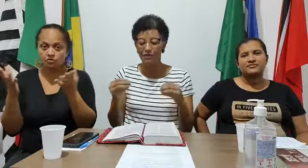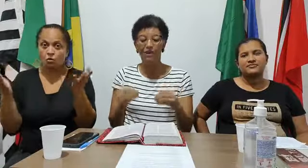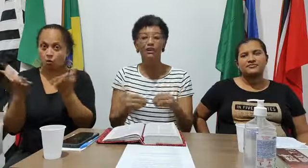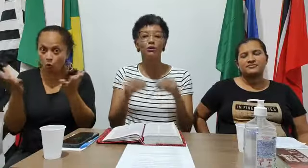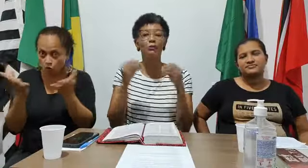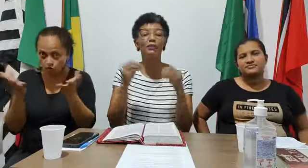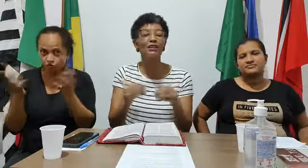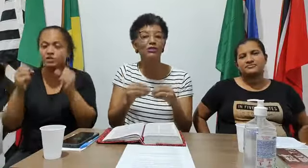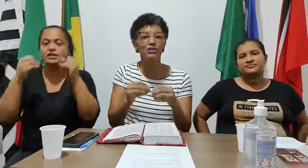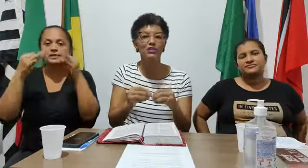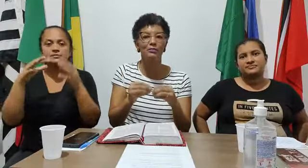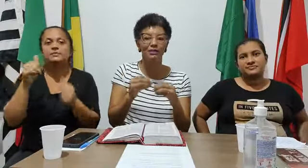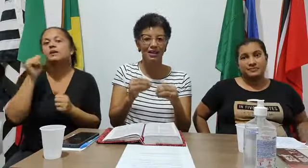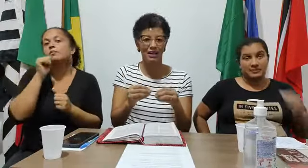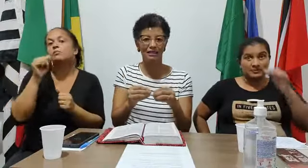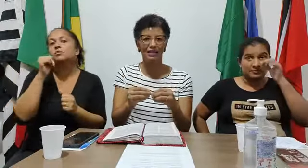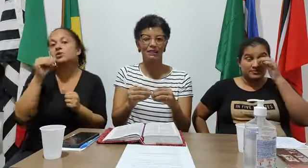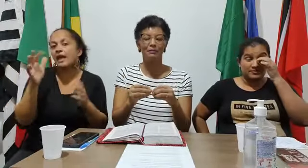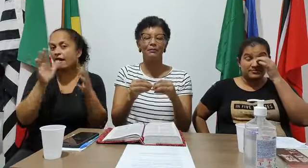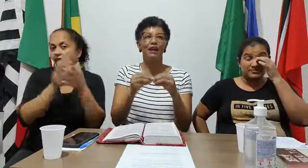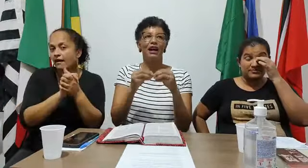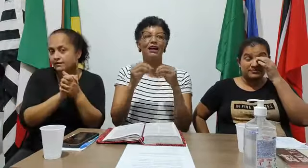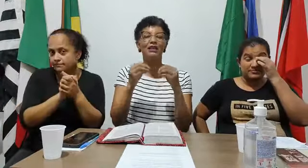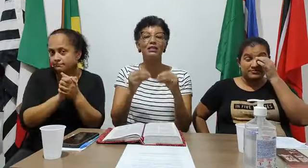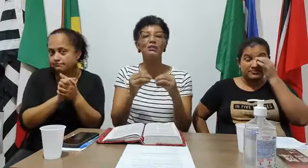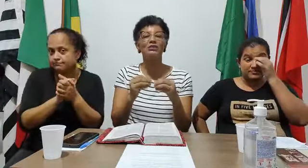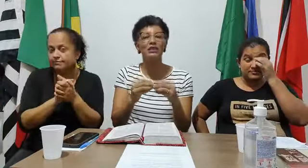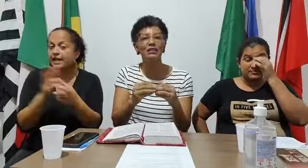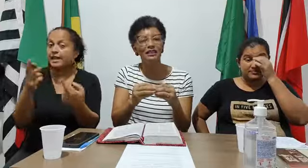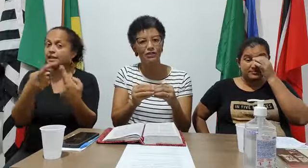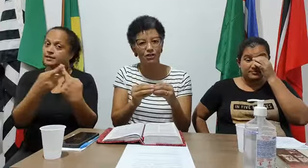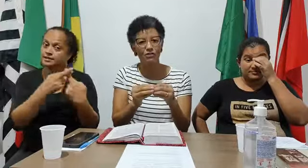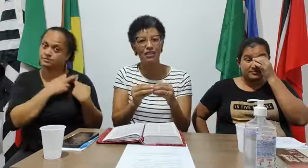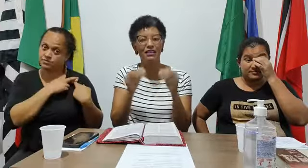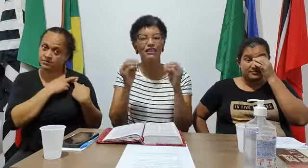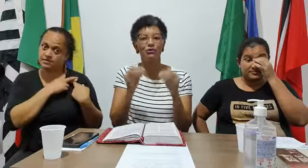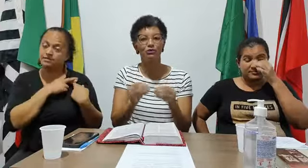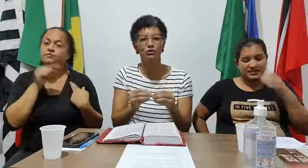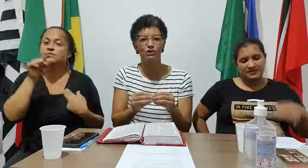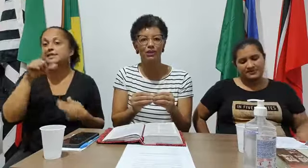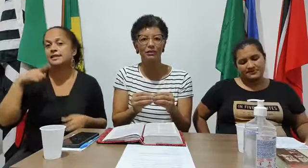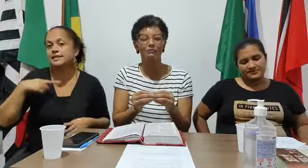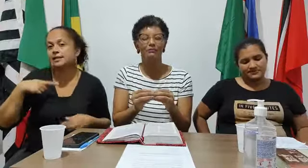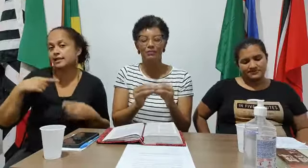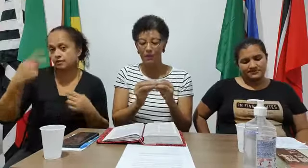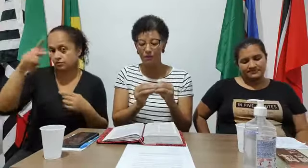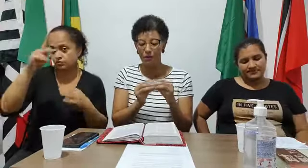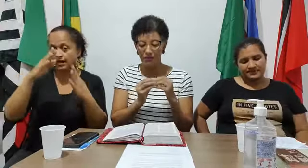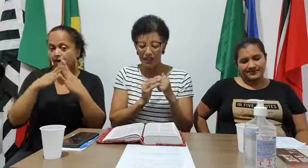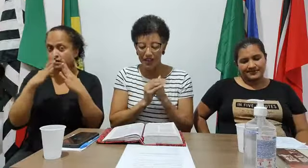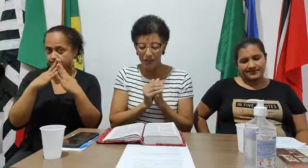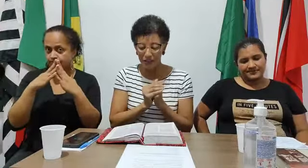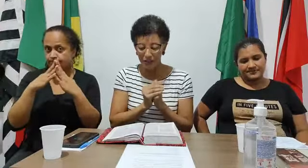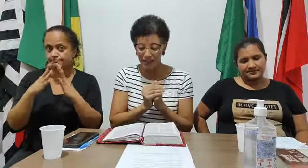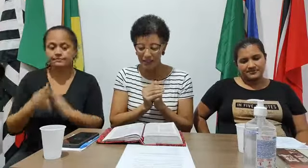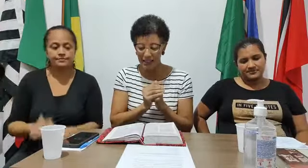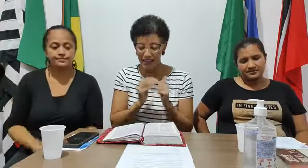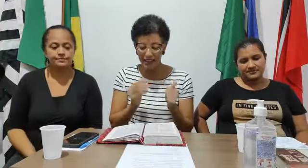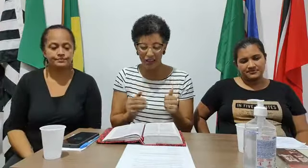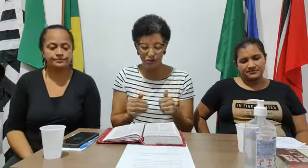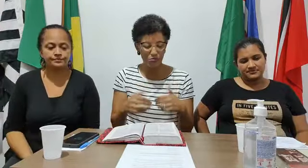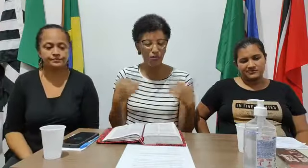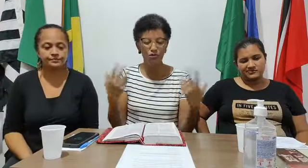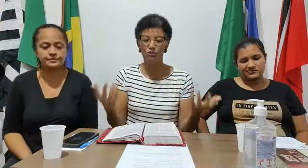live falando para você, mulher casada, a responsabilidade que você tem dentro do seu lar. Tá bom? E aí eu quero ler